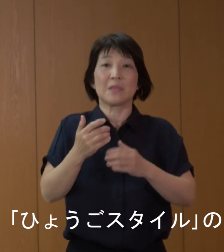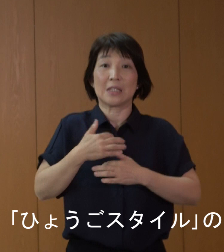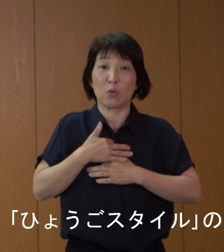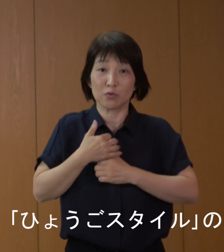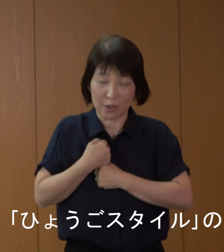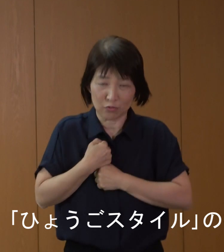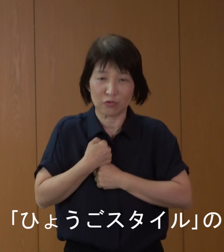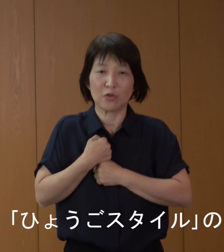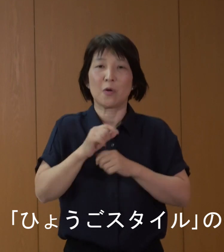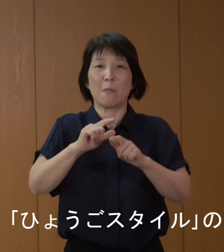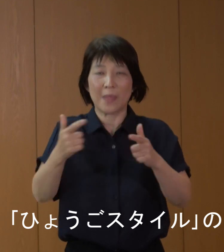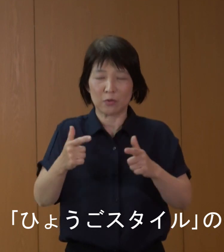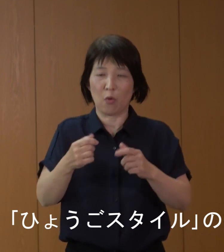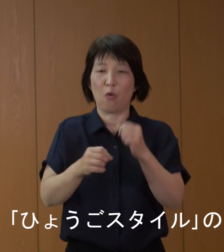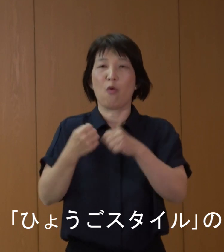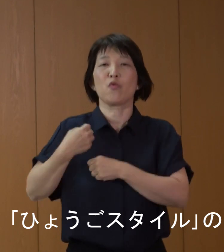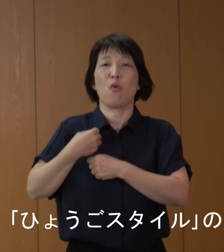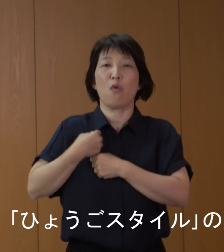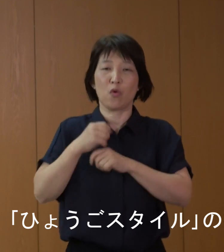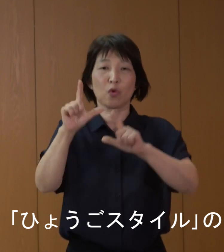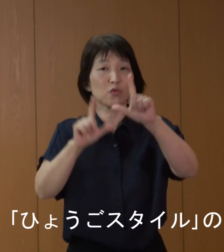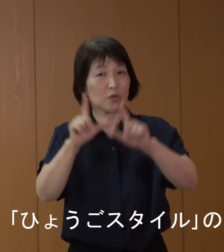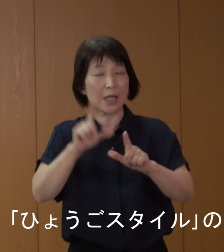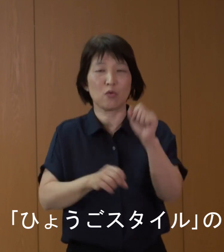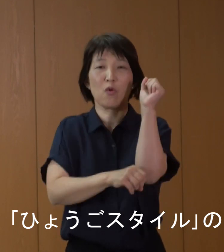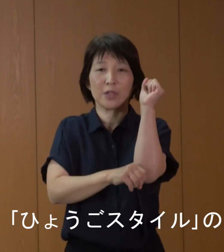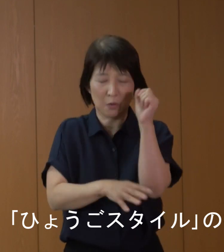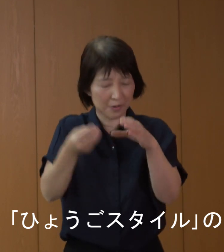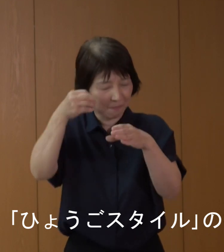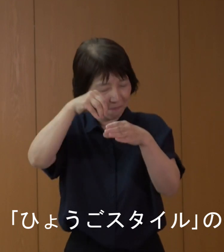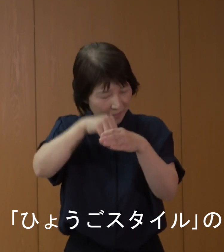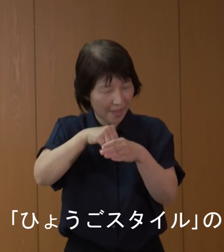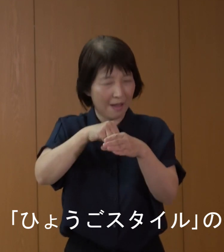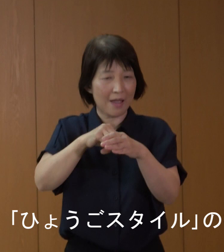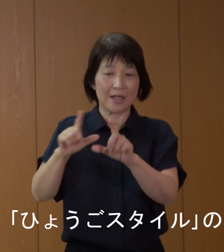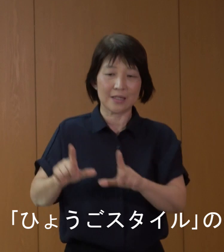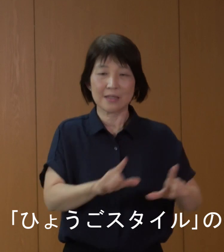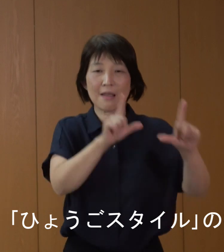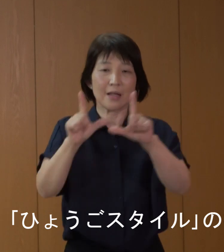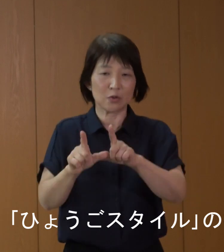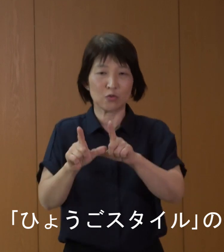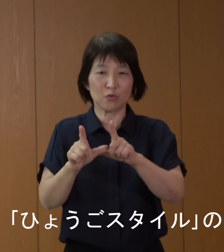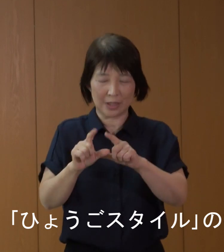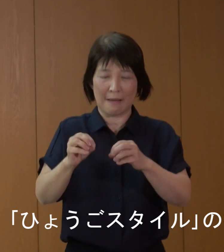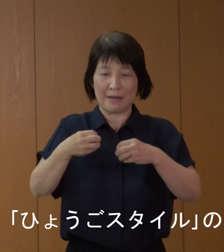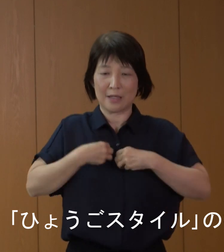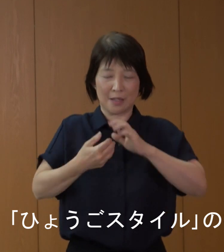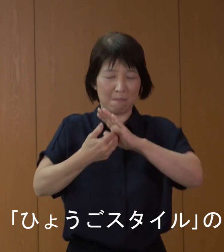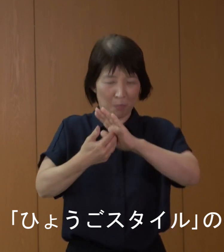兵庫スタイルを基本に日常生活の中での感染予防に取り組んでください